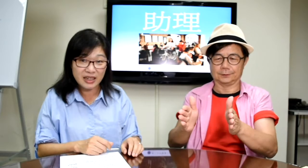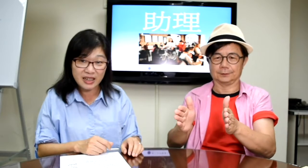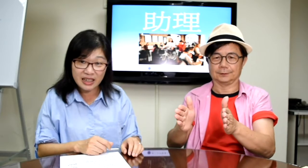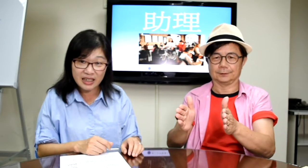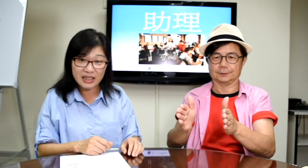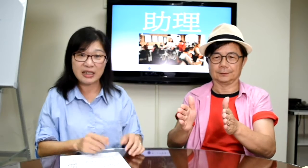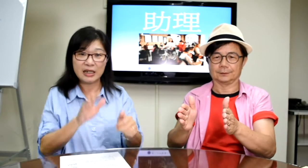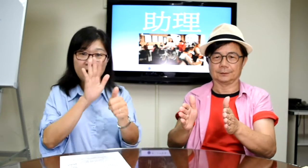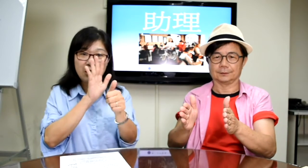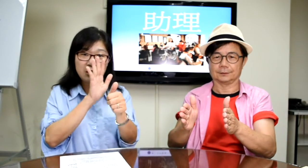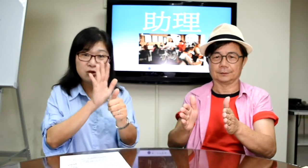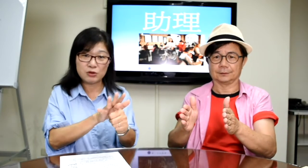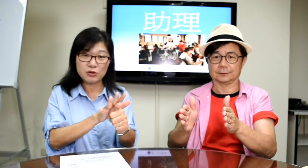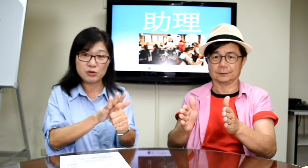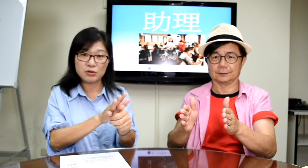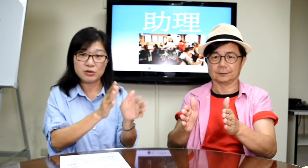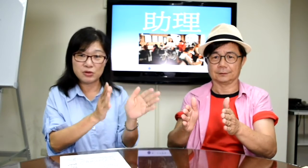理，助理，